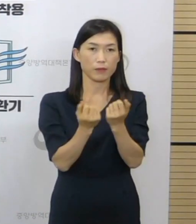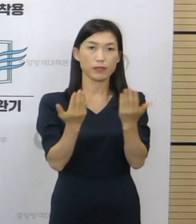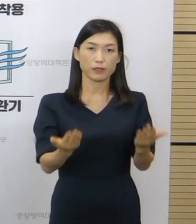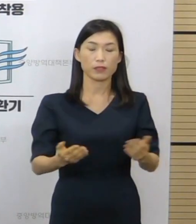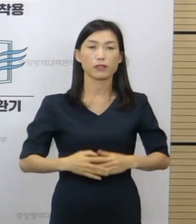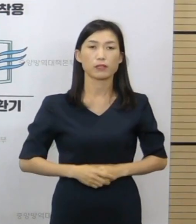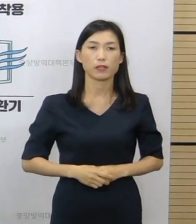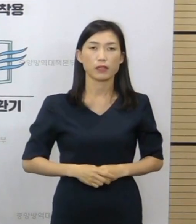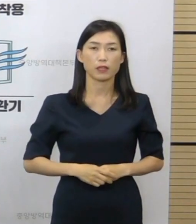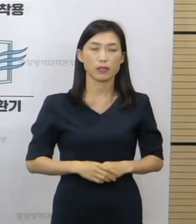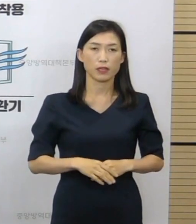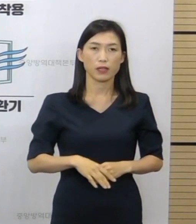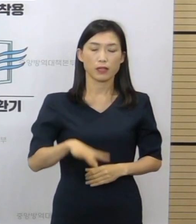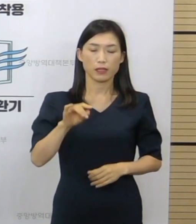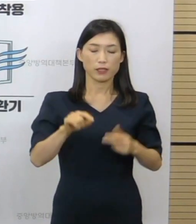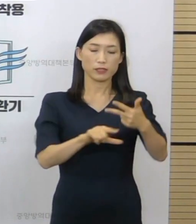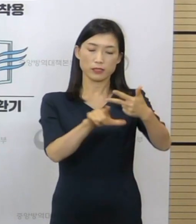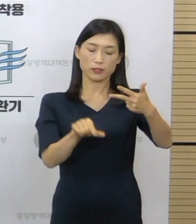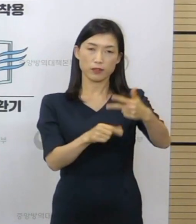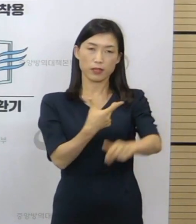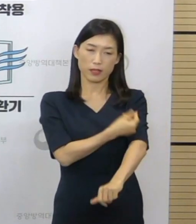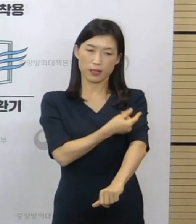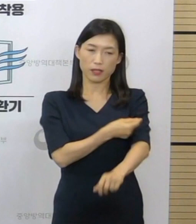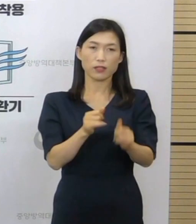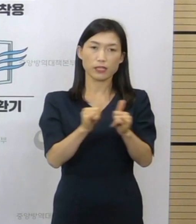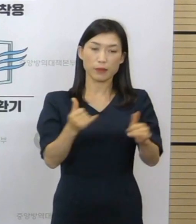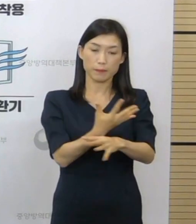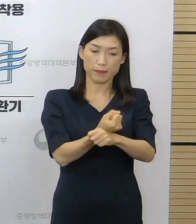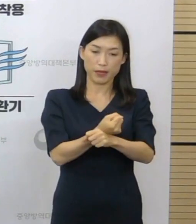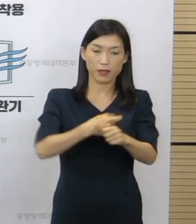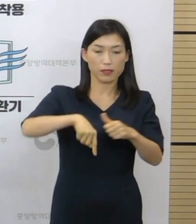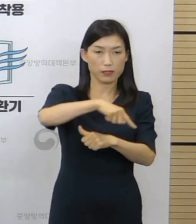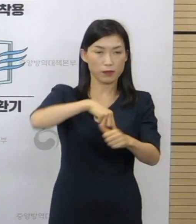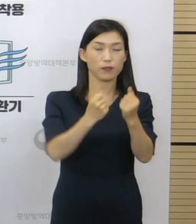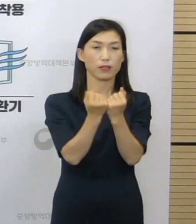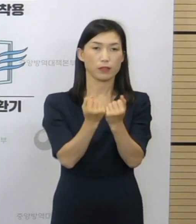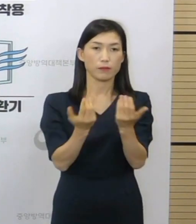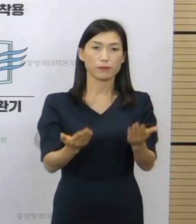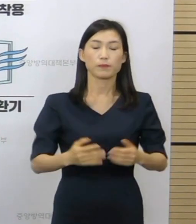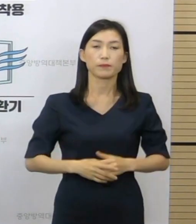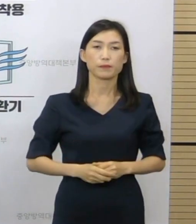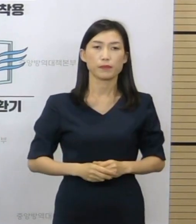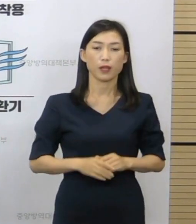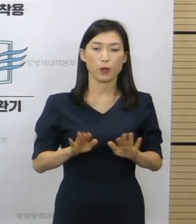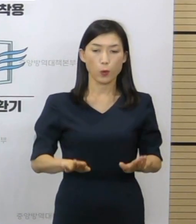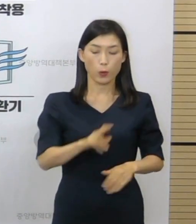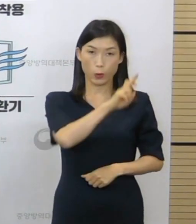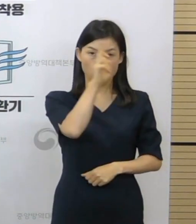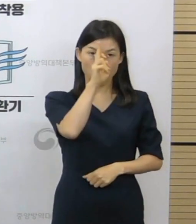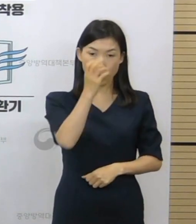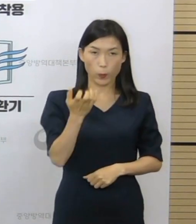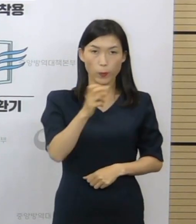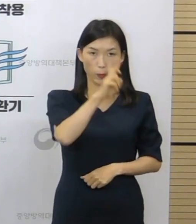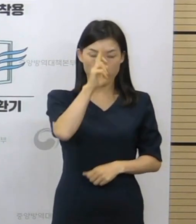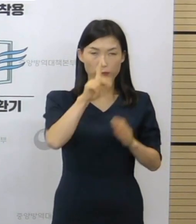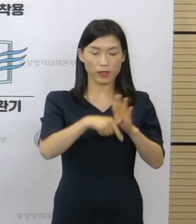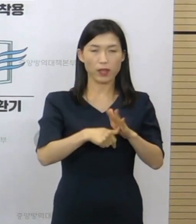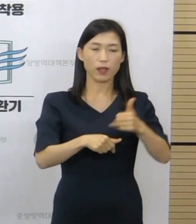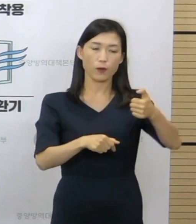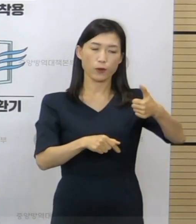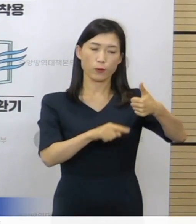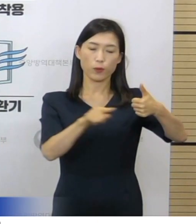우선 7월 접종 대상자 예약현황 에 대해 말씀드리겠습니다 오늘 정오를 기준으로 55에서